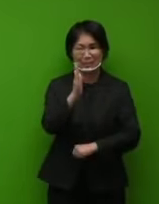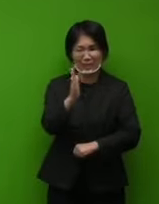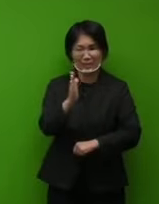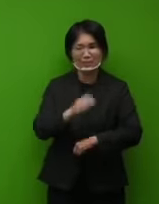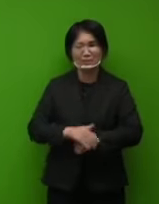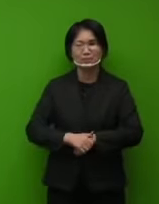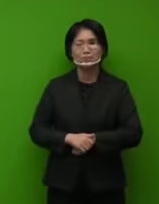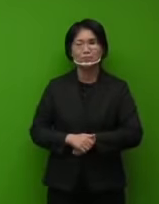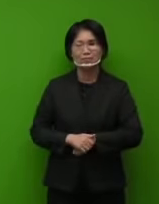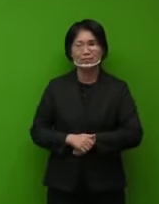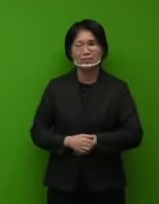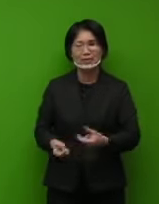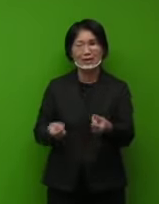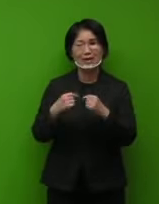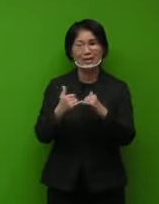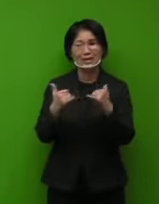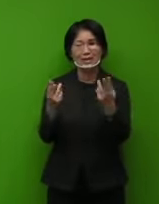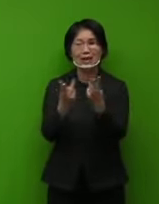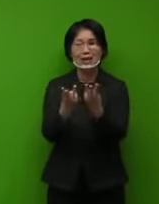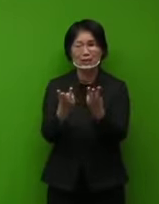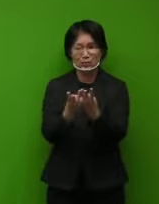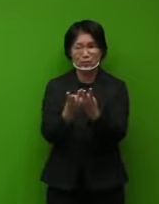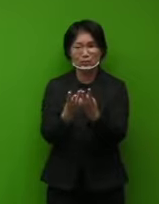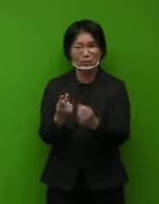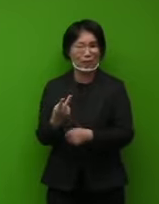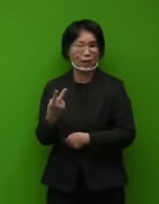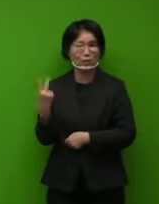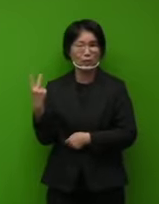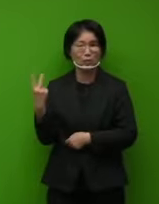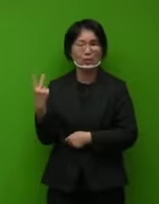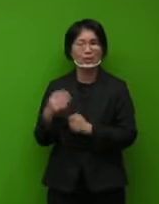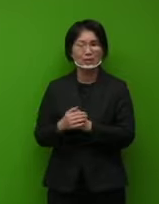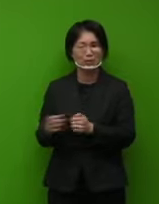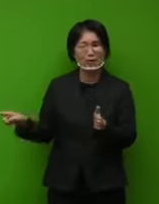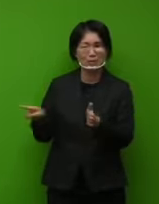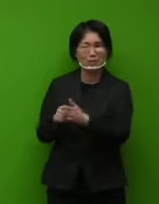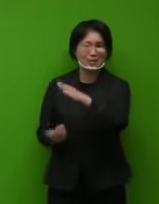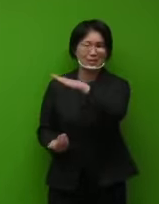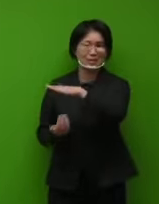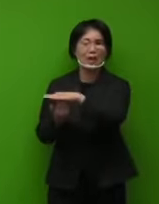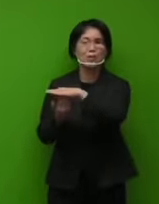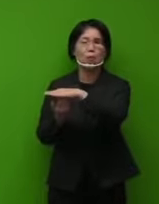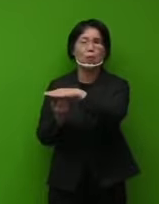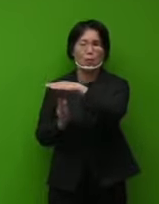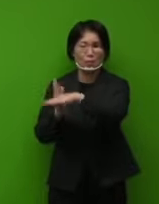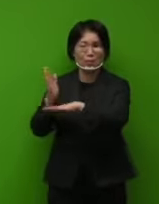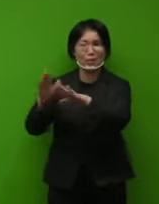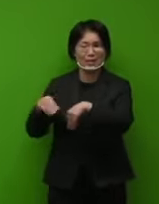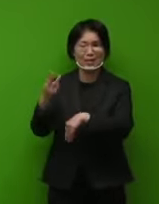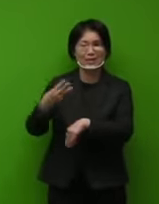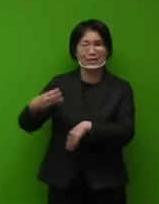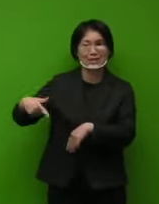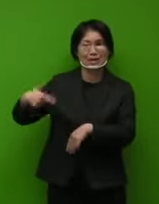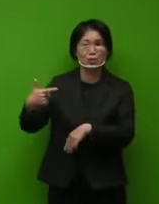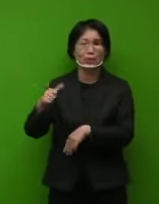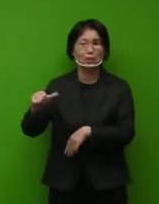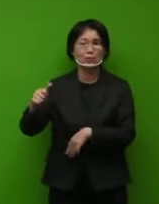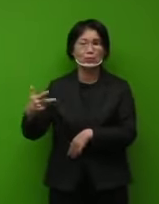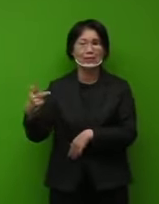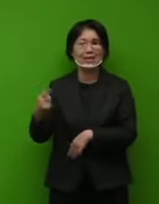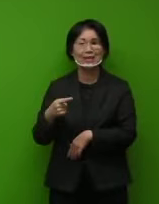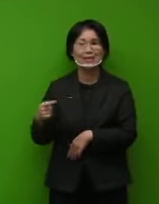みに感染者の数ですが、おととい過去最多を記録してまして3657